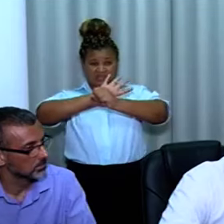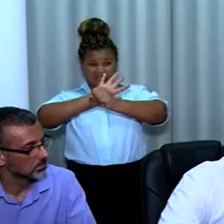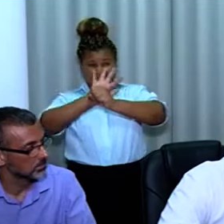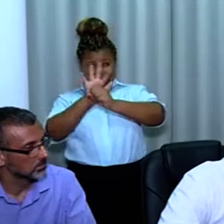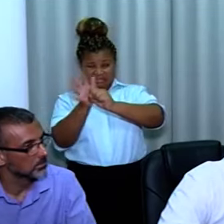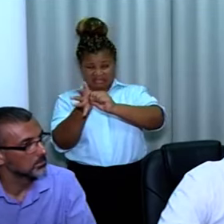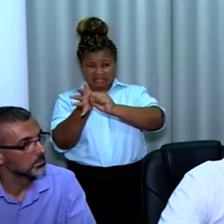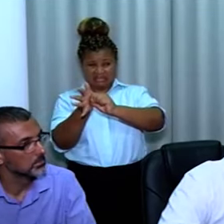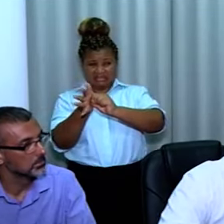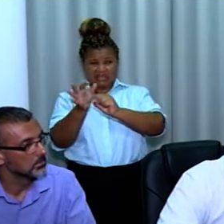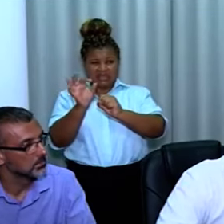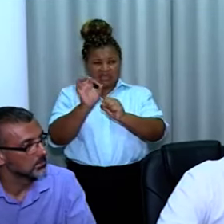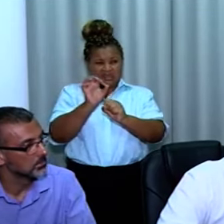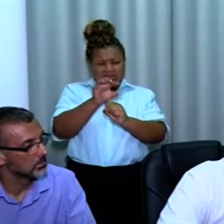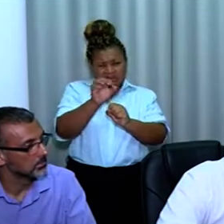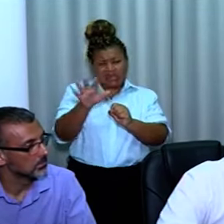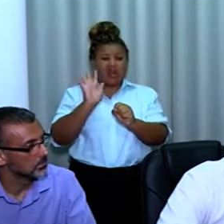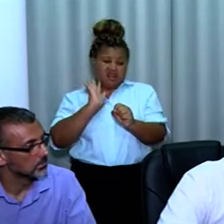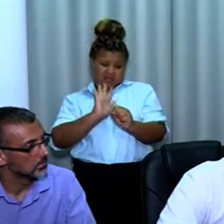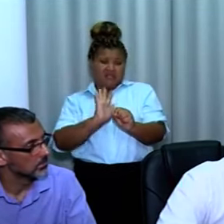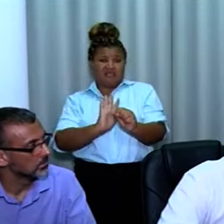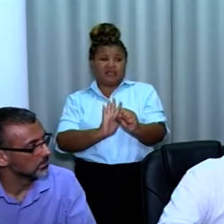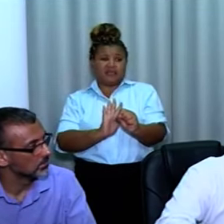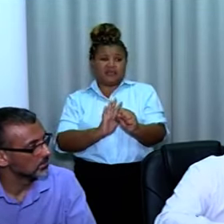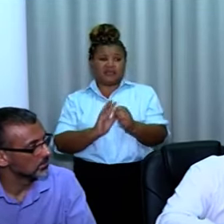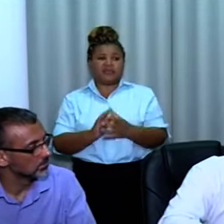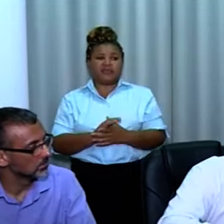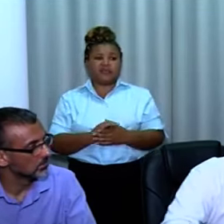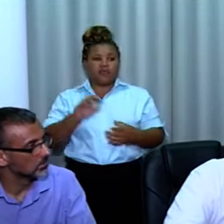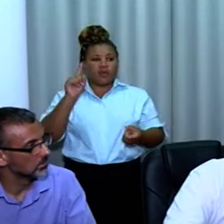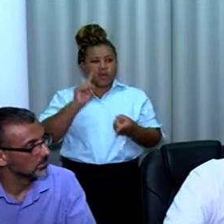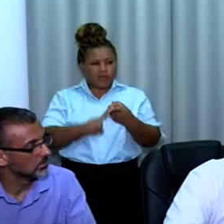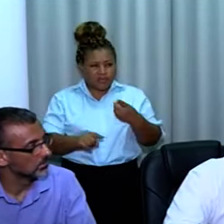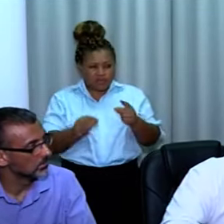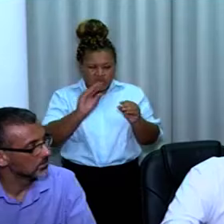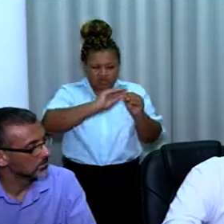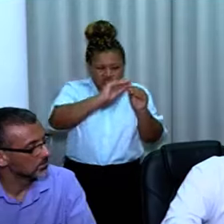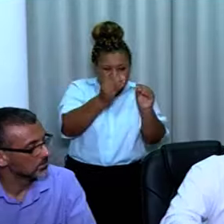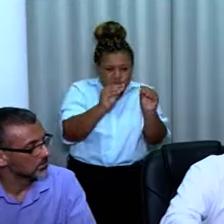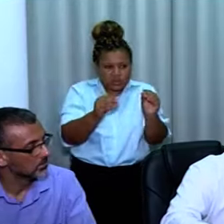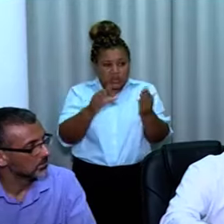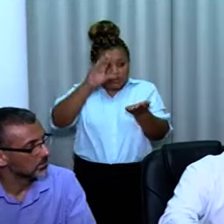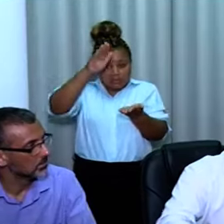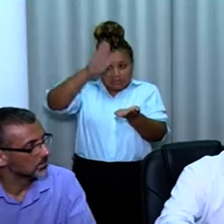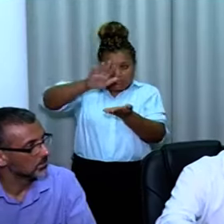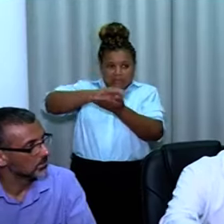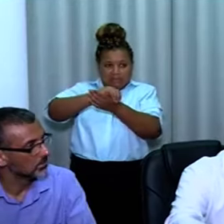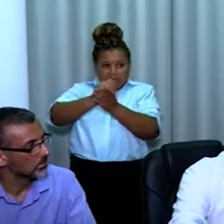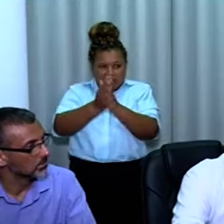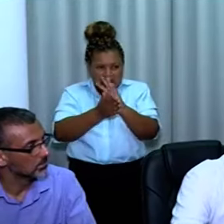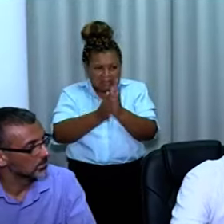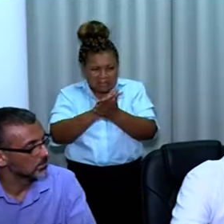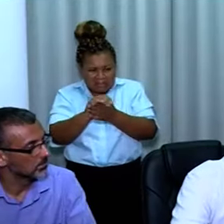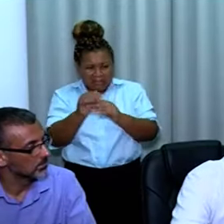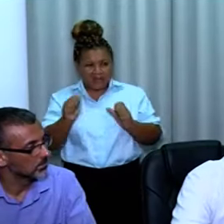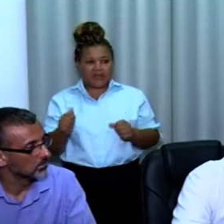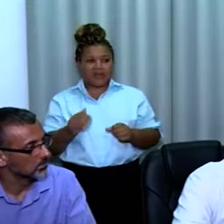vivant longtemps. Il fait ça qui nous lise, c'est qu'en 2 à 12 ans, même si l'endroit idéal est qu'il vive plus